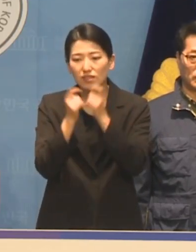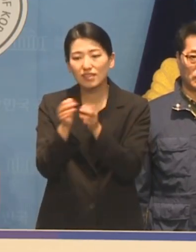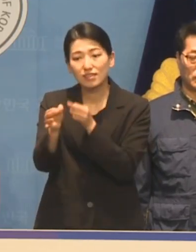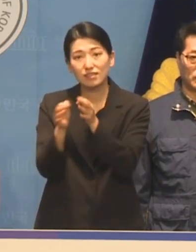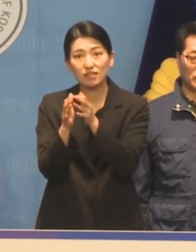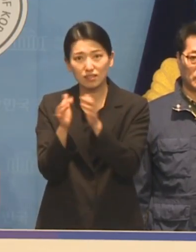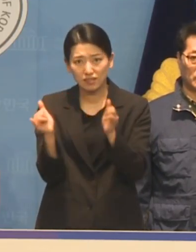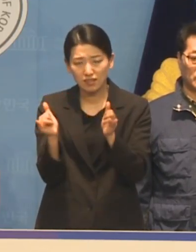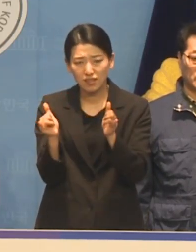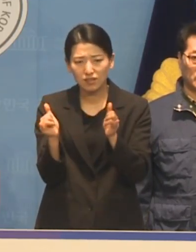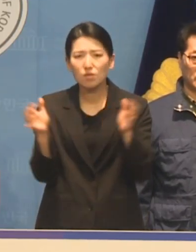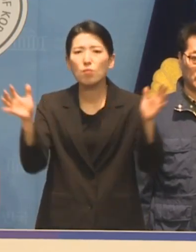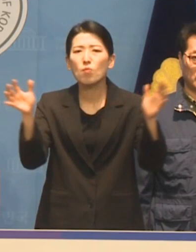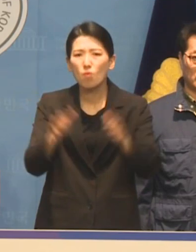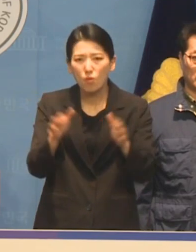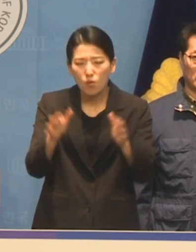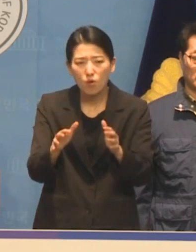개최했습니다.